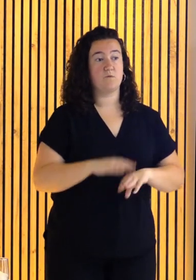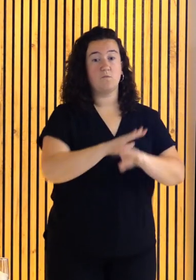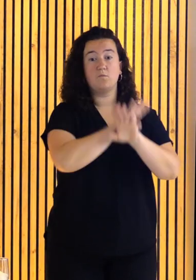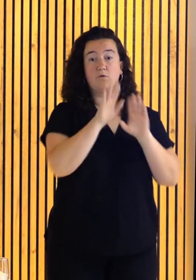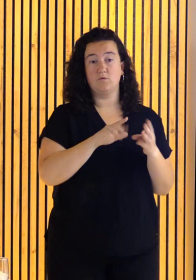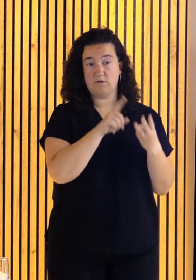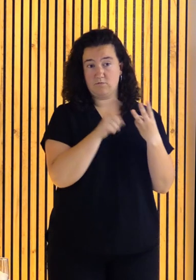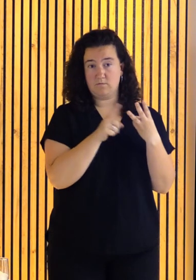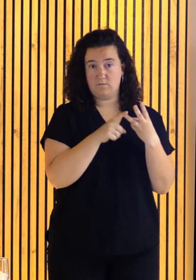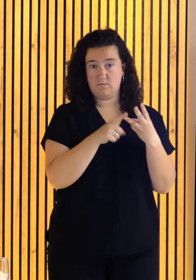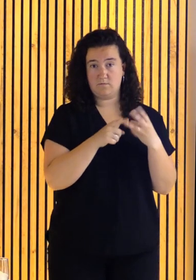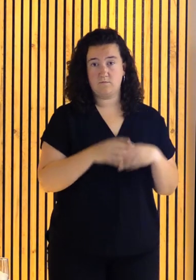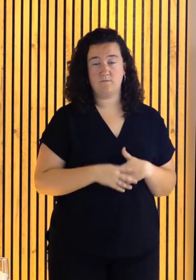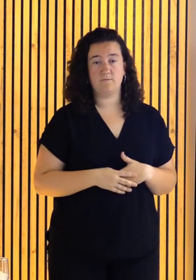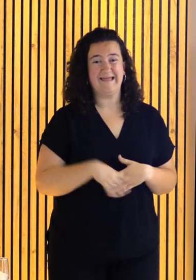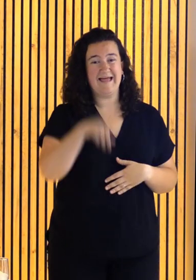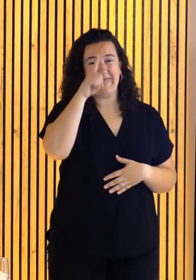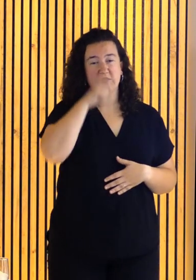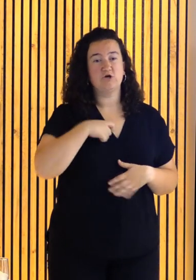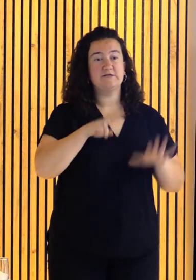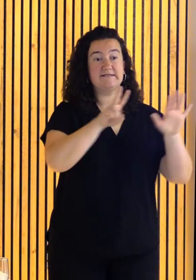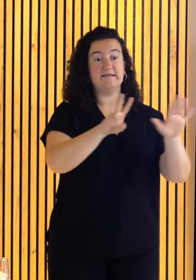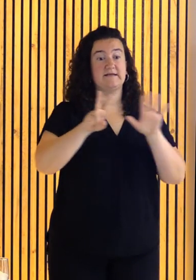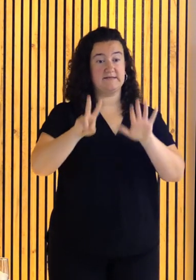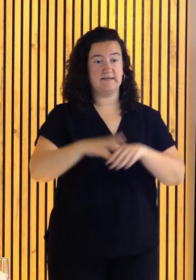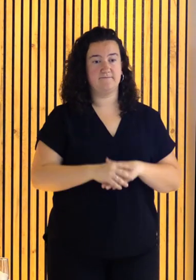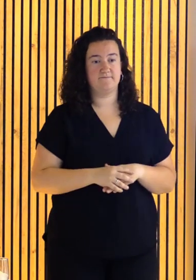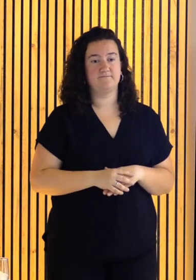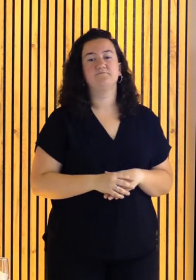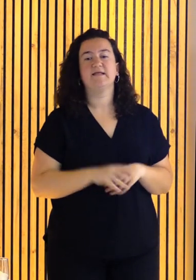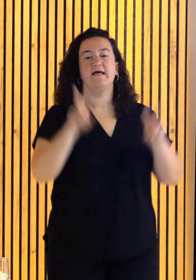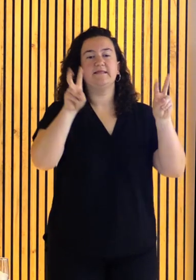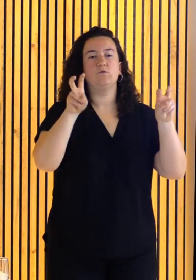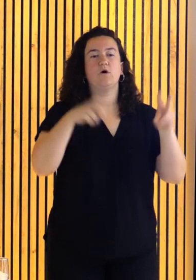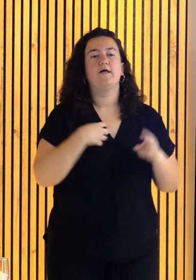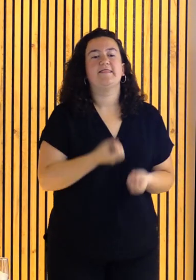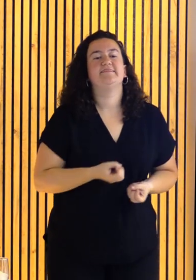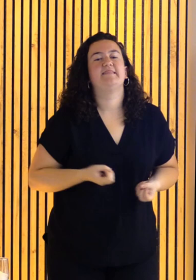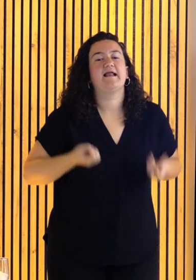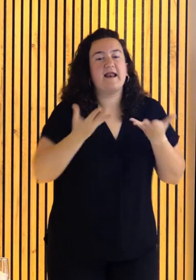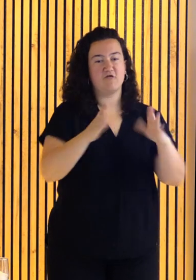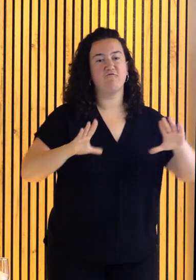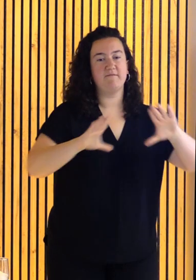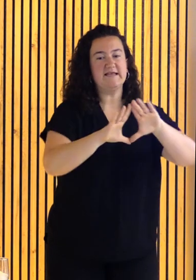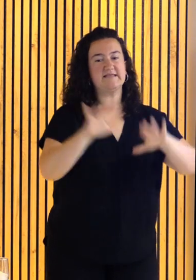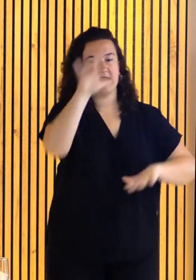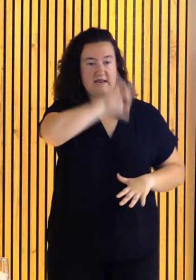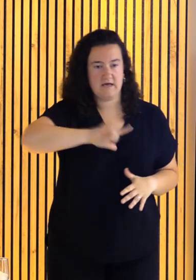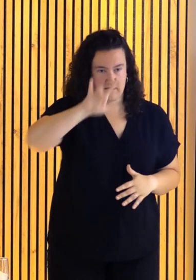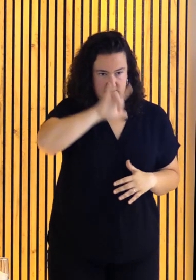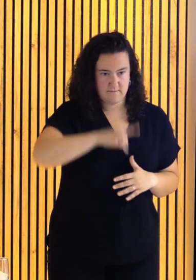ekarri dudan azkena, 77koa da, deklarazio feminista beltza, deitzen dena, Konbaji Ibaiko kolektiboak